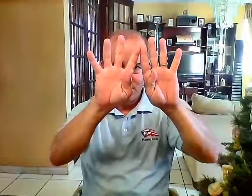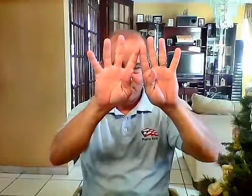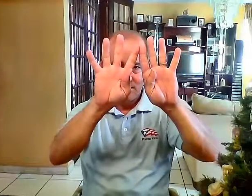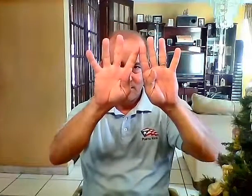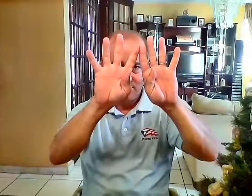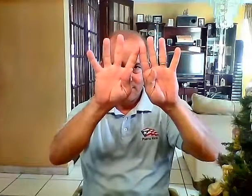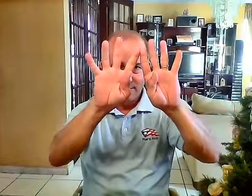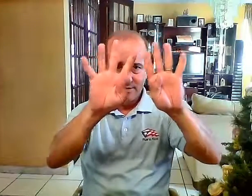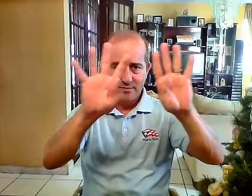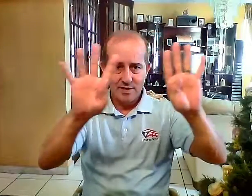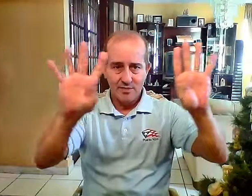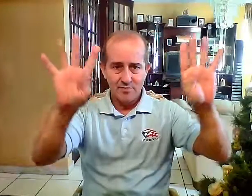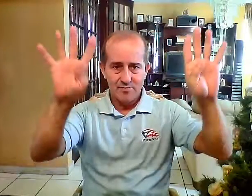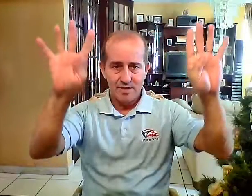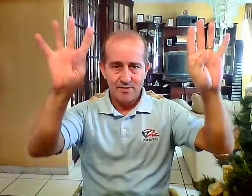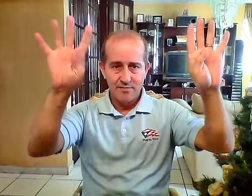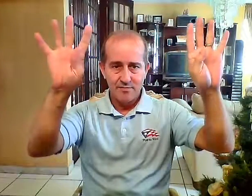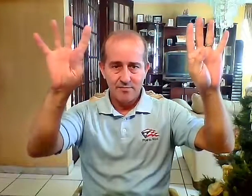más lejos para que se vea completo.